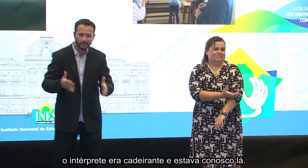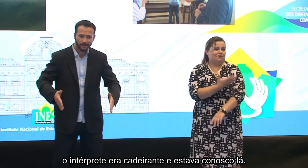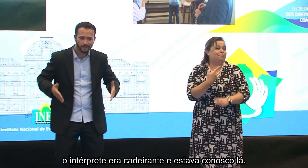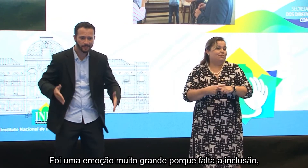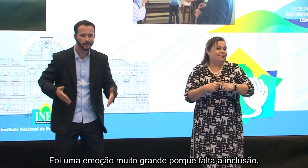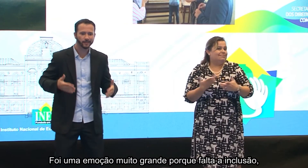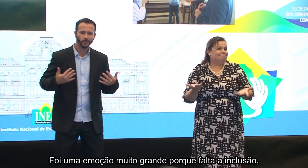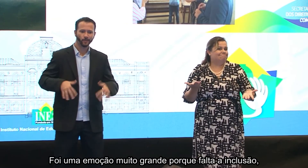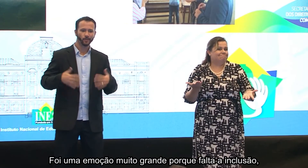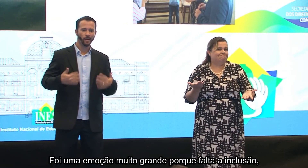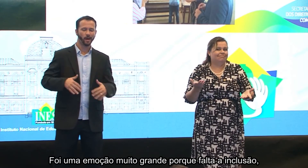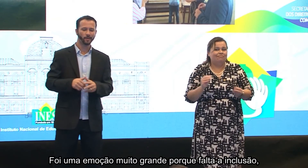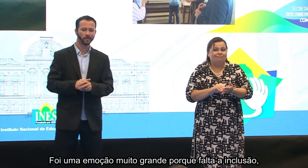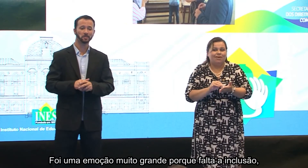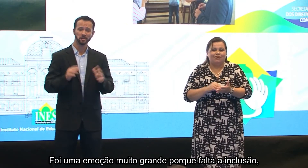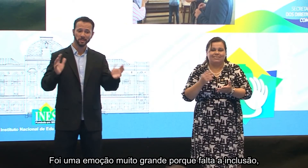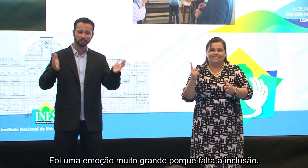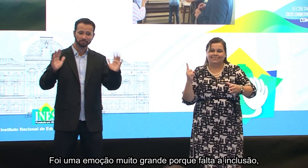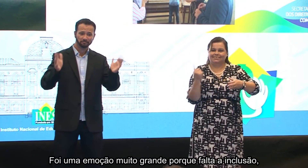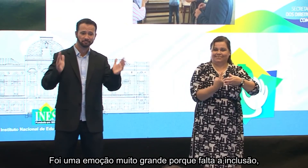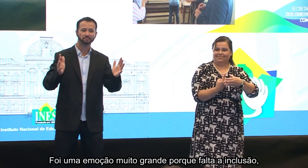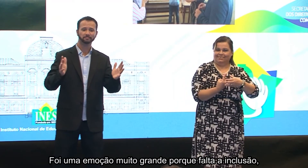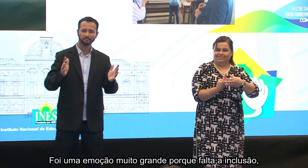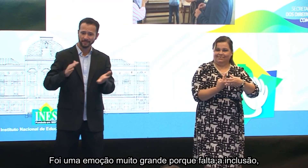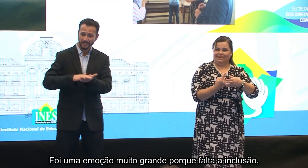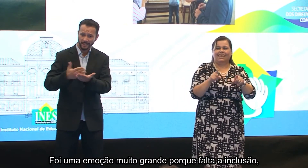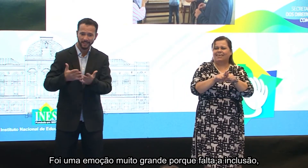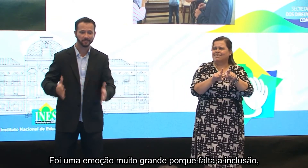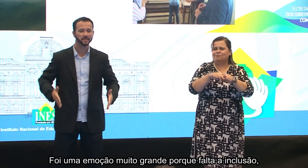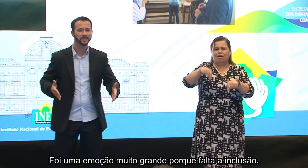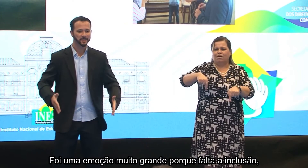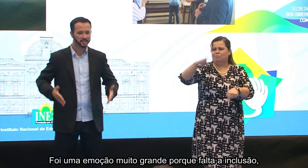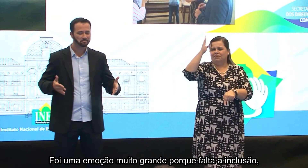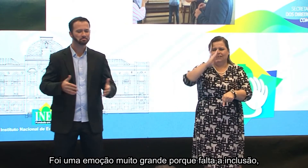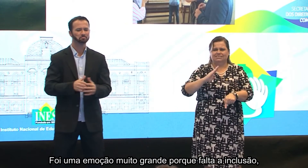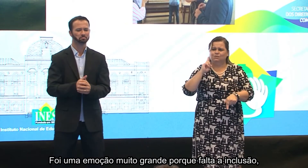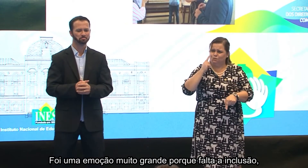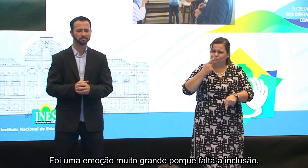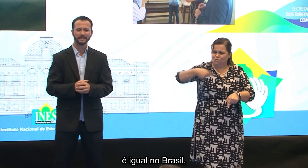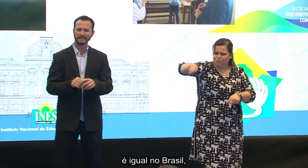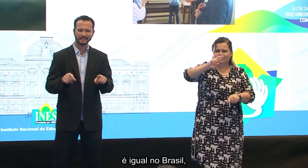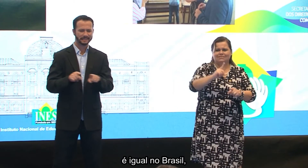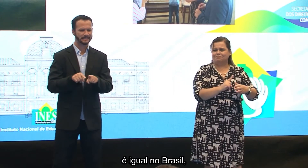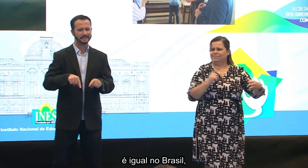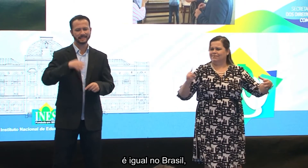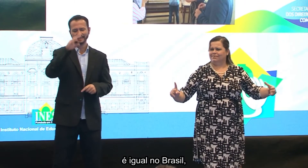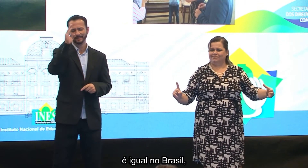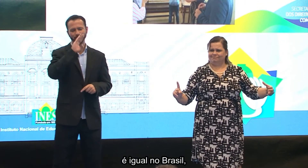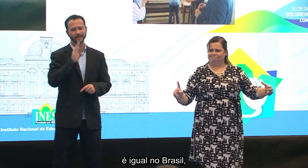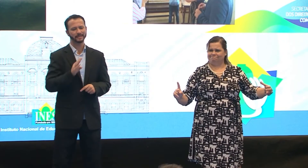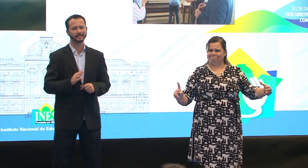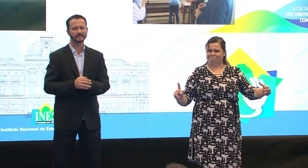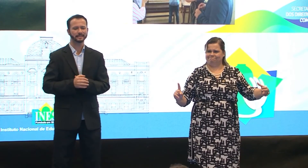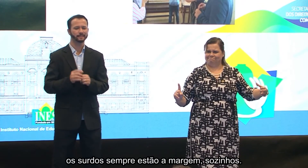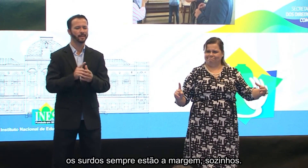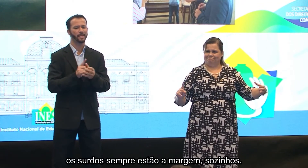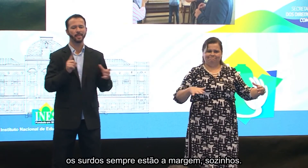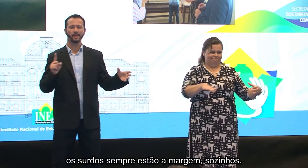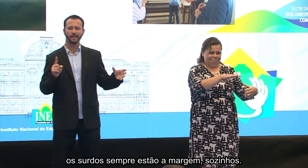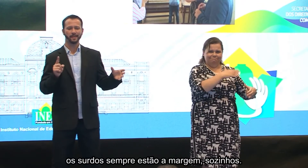lá. Foi uma emoção muito grande, porque falta inclusão. É igual no Brasil. O surdo sempre está